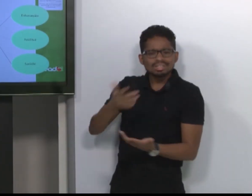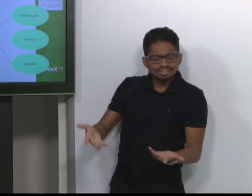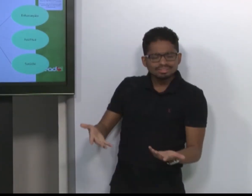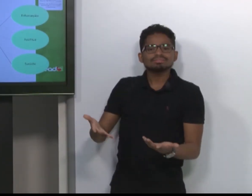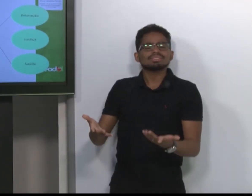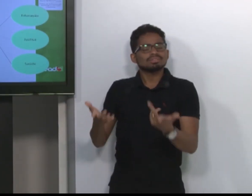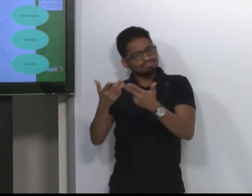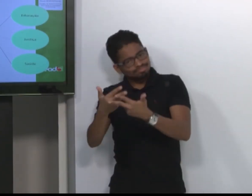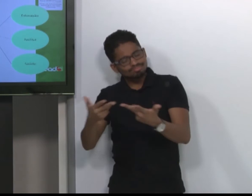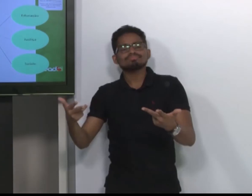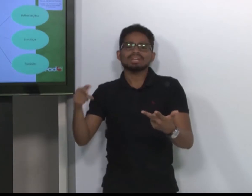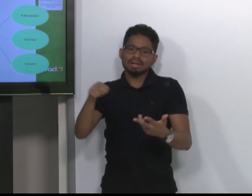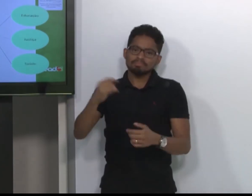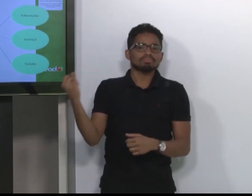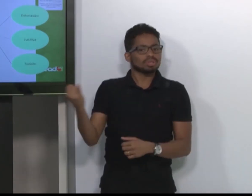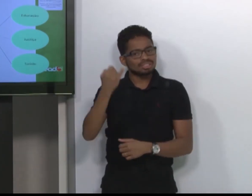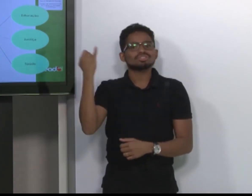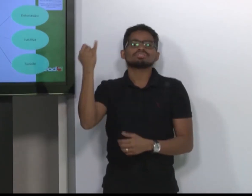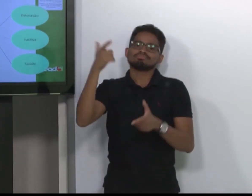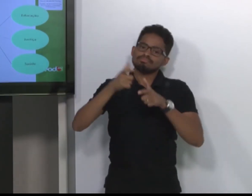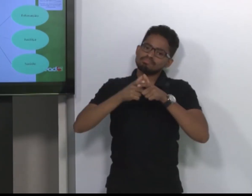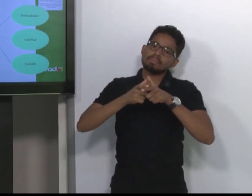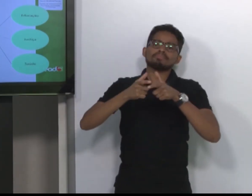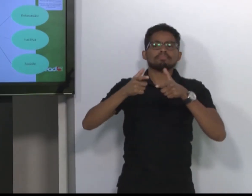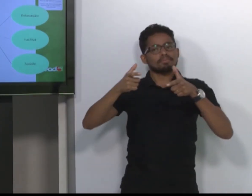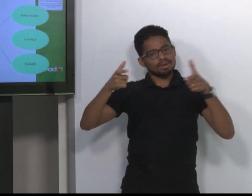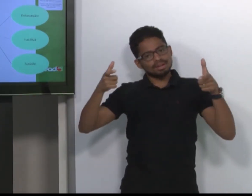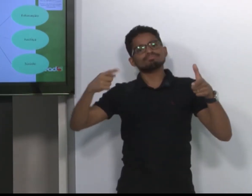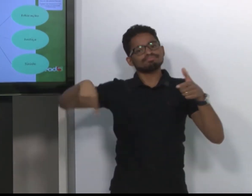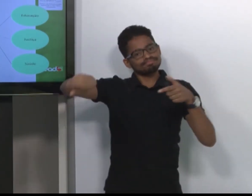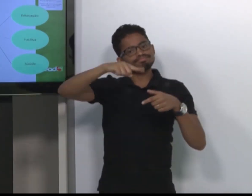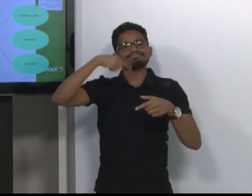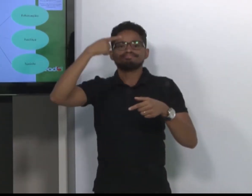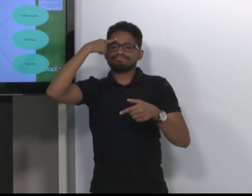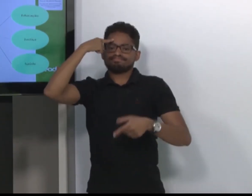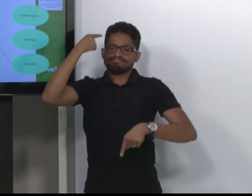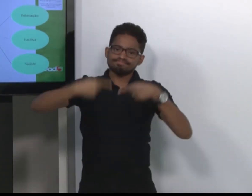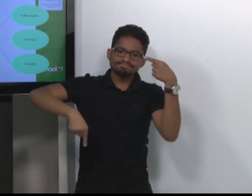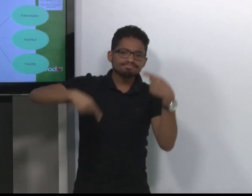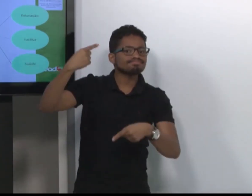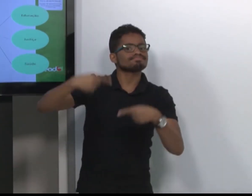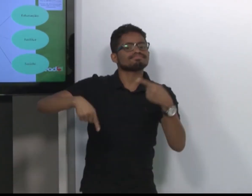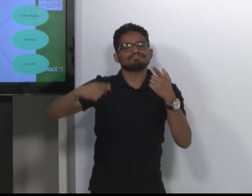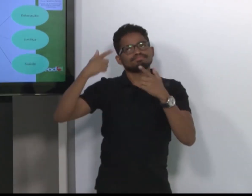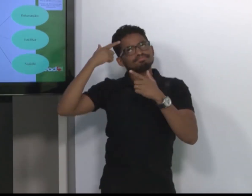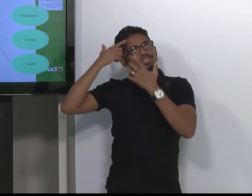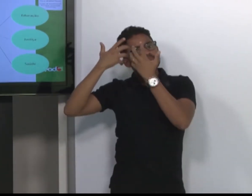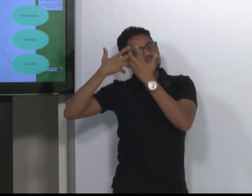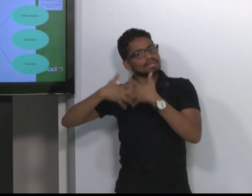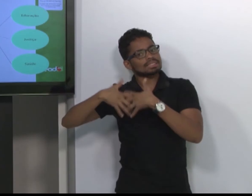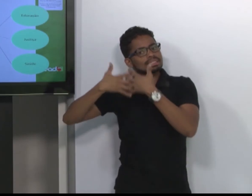com experiência naquela área. Por isso, é necessário que se debata essas temáticas, se conheçam.